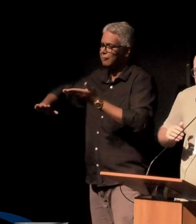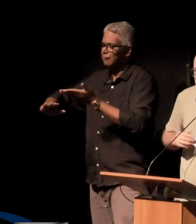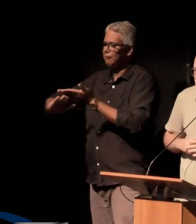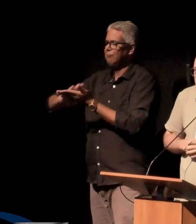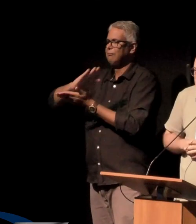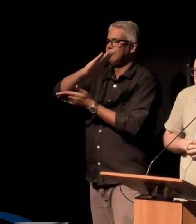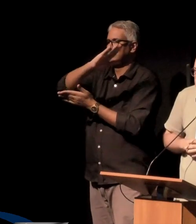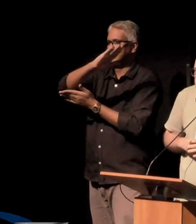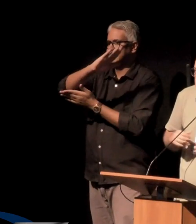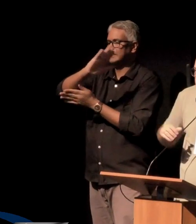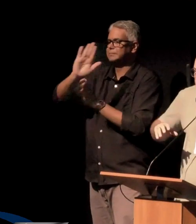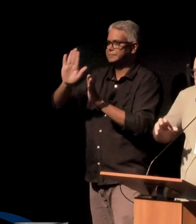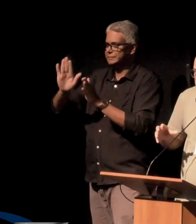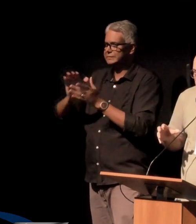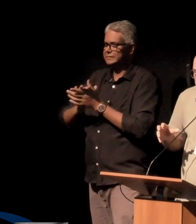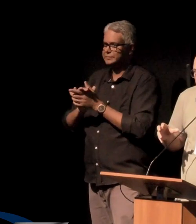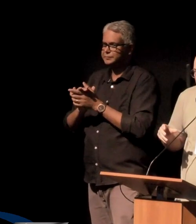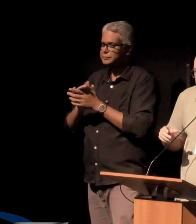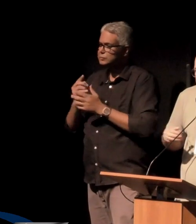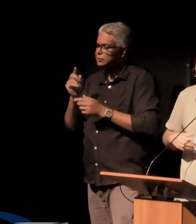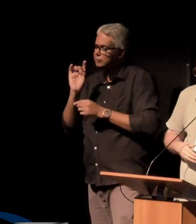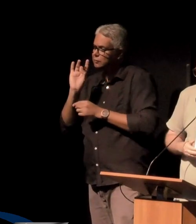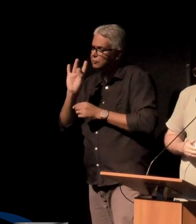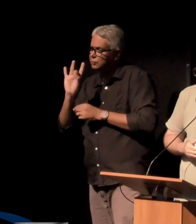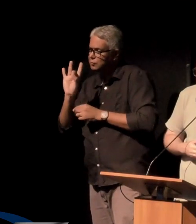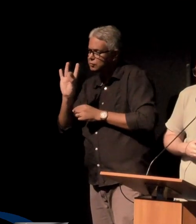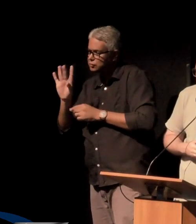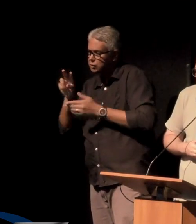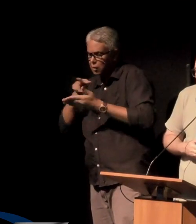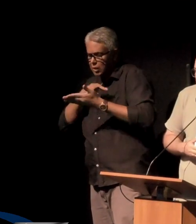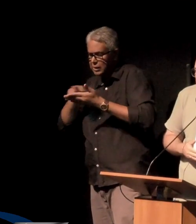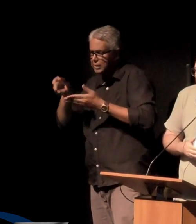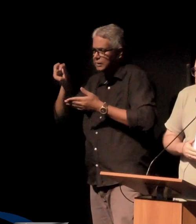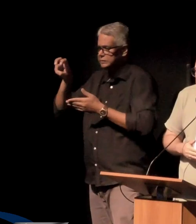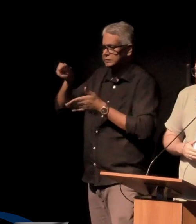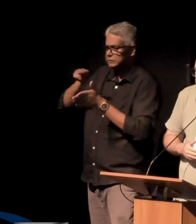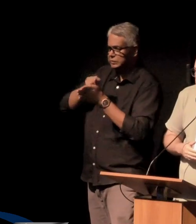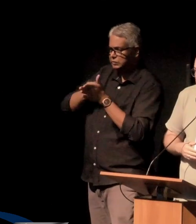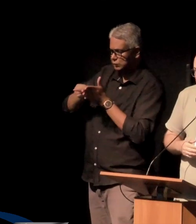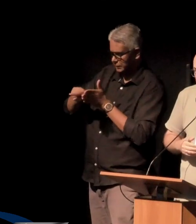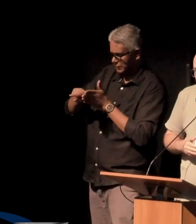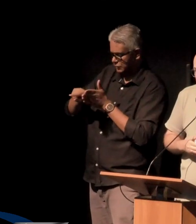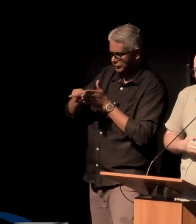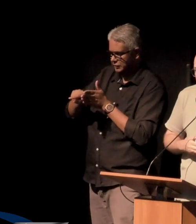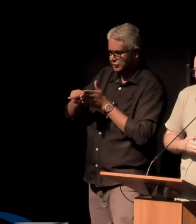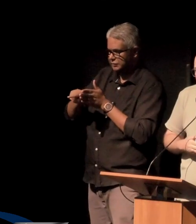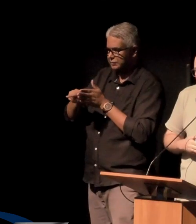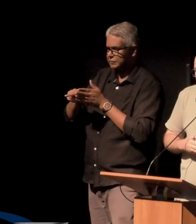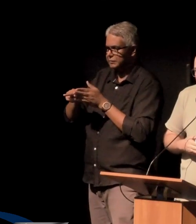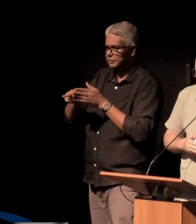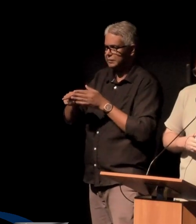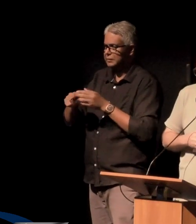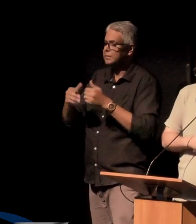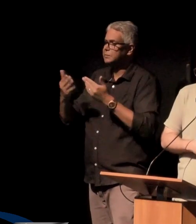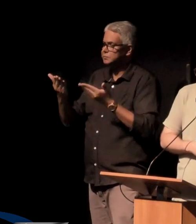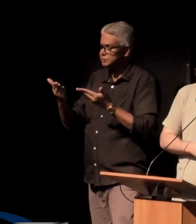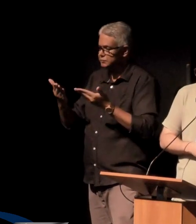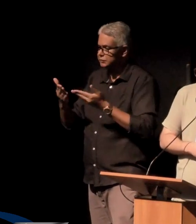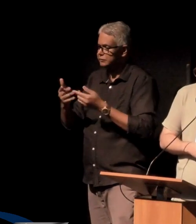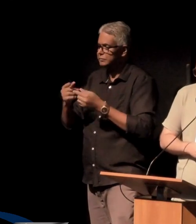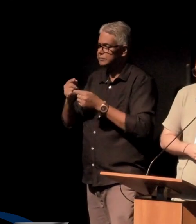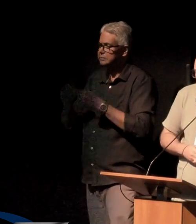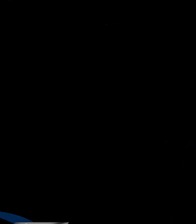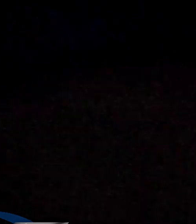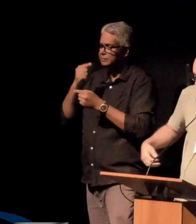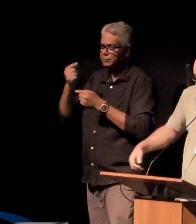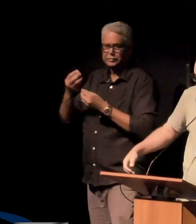esticar muito a gente vai ler aqui cinco perguntas se tiver alguma pergunta quer não não conseguimos ler a gente passa depois